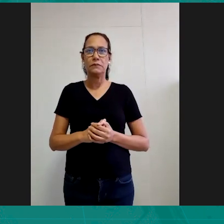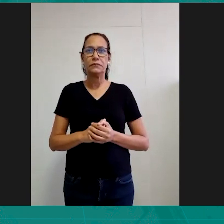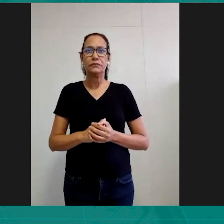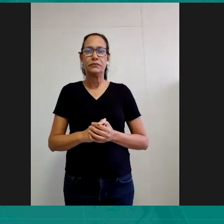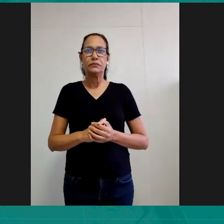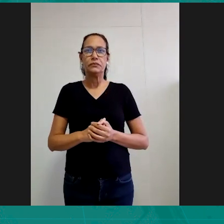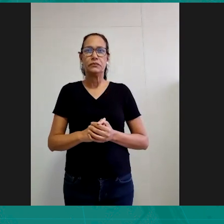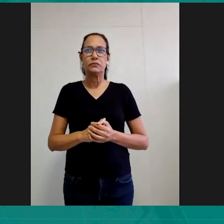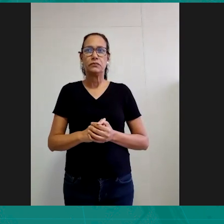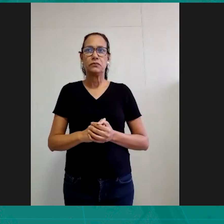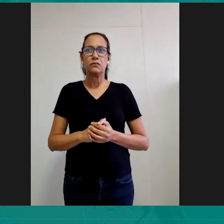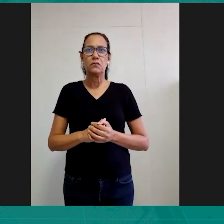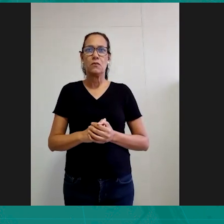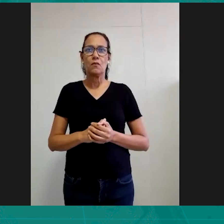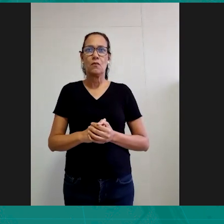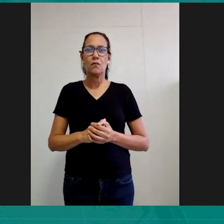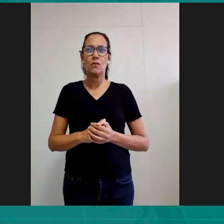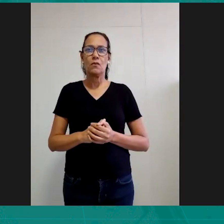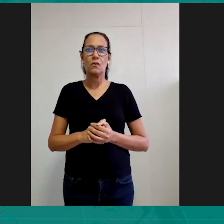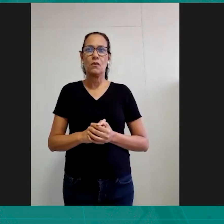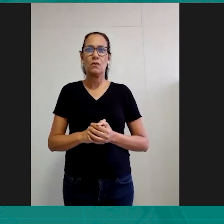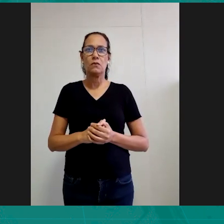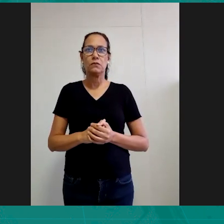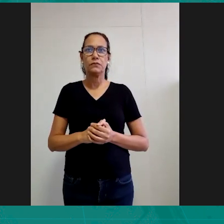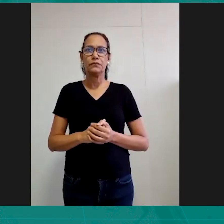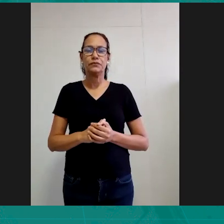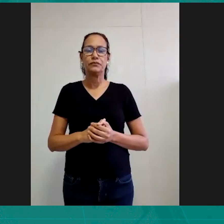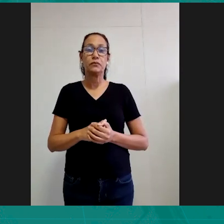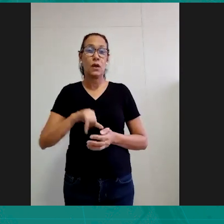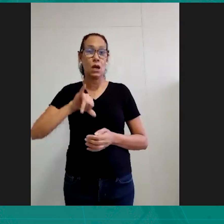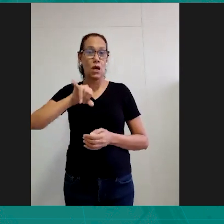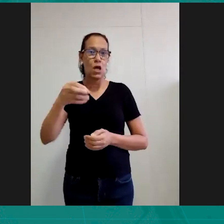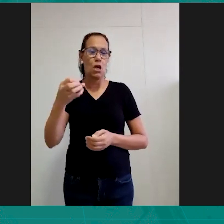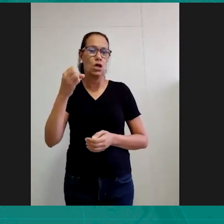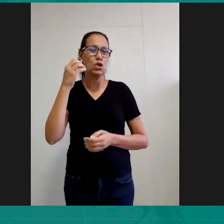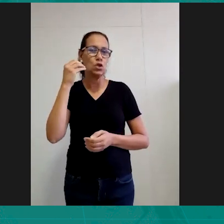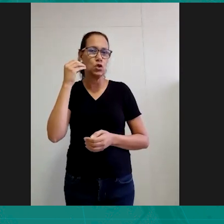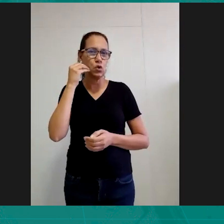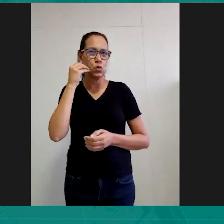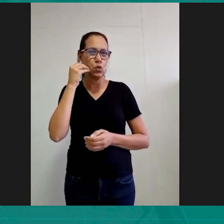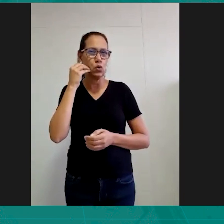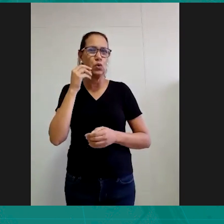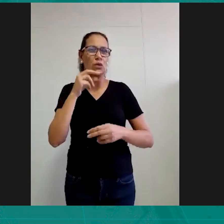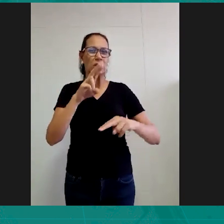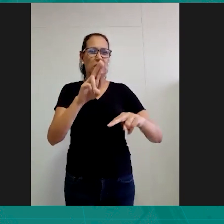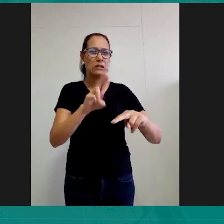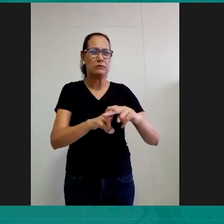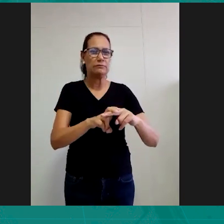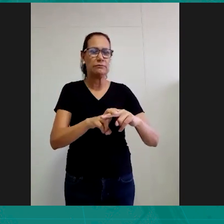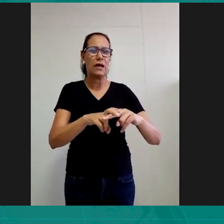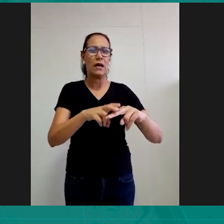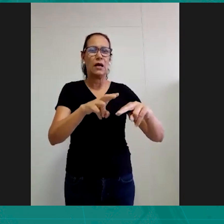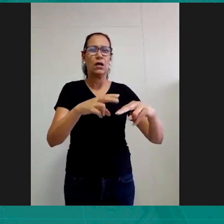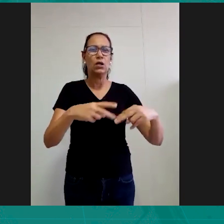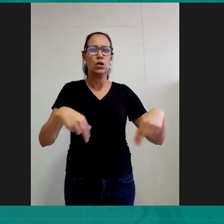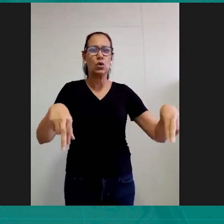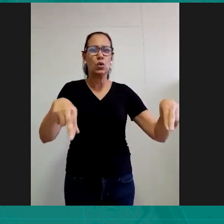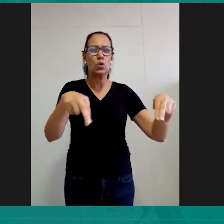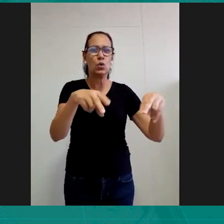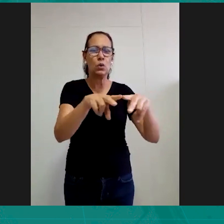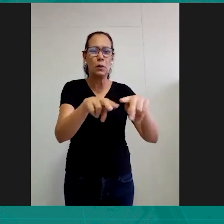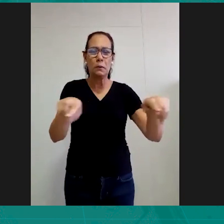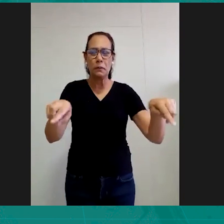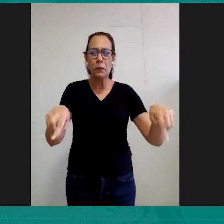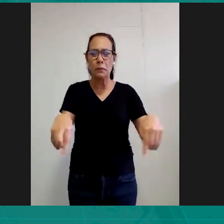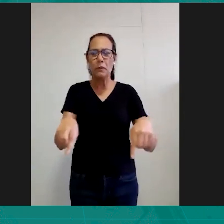tá? Na ceia, deve indicar, Judas saiu para buscar as pessoas para prender Jesus.